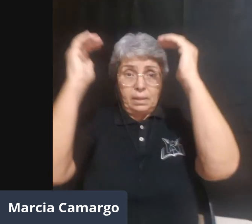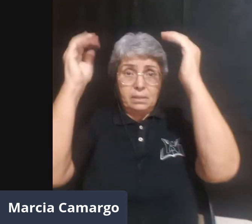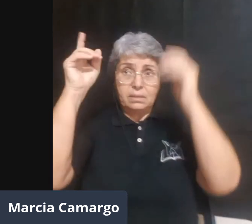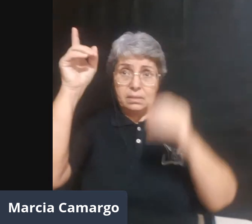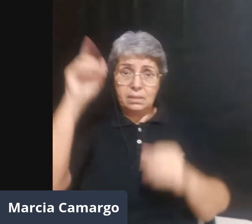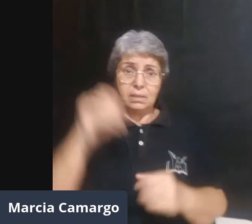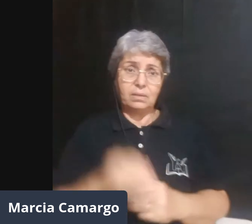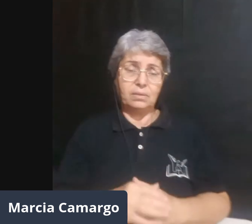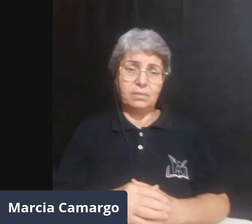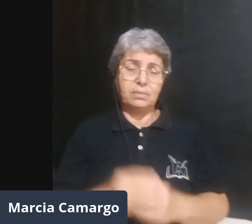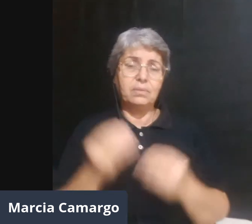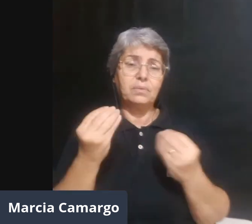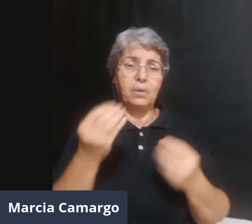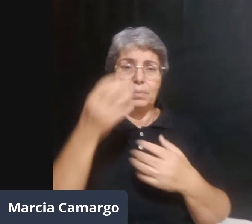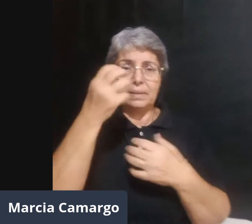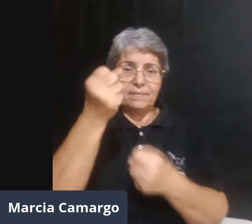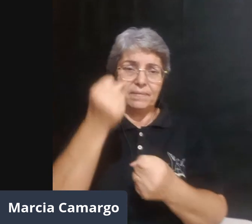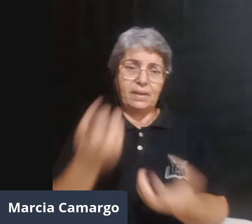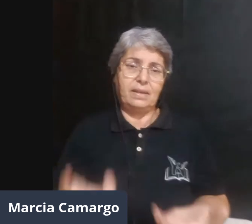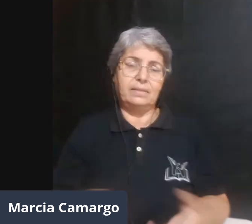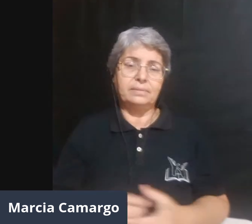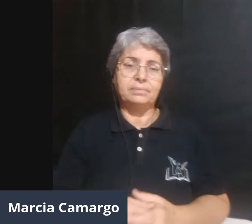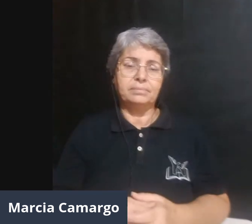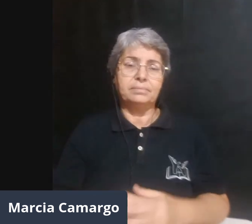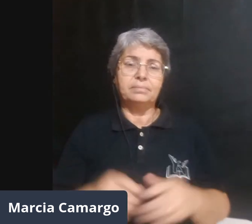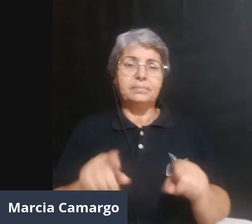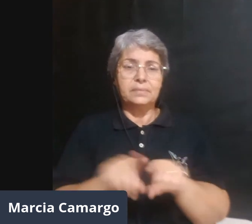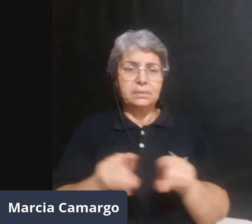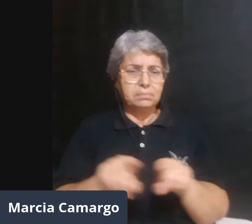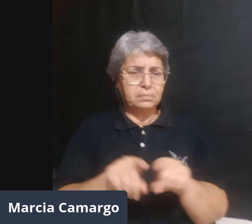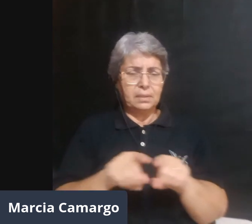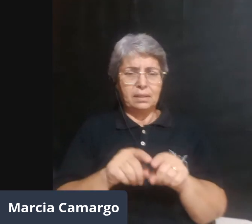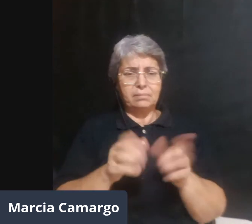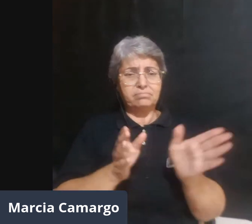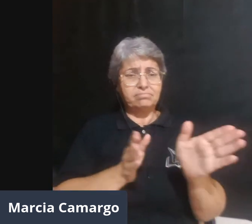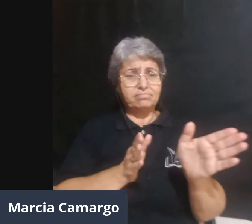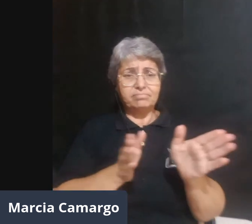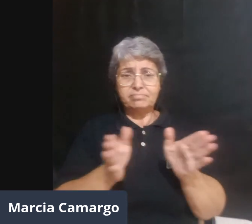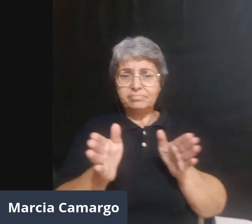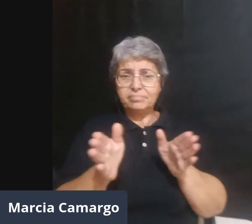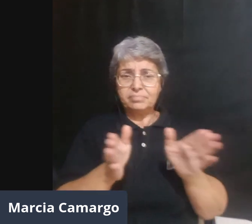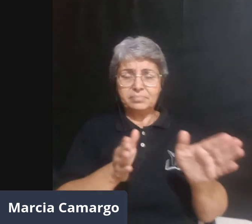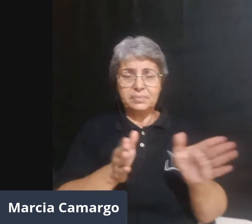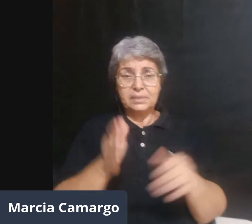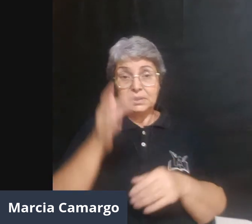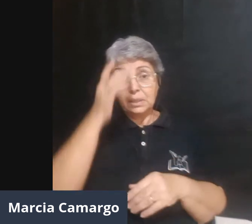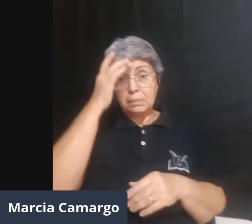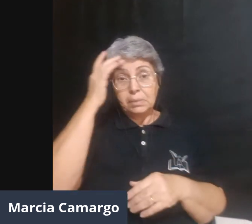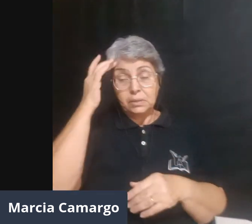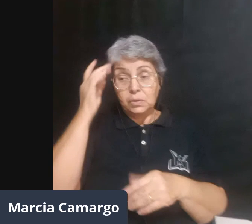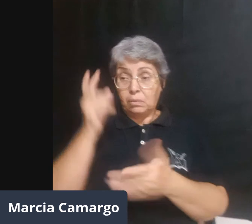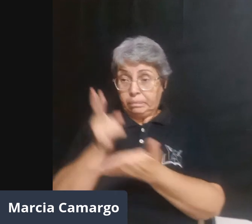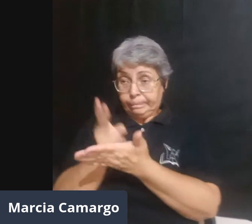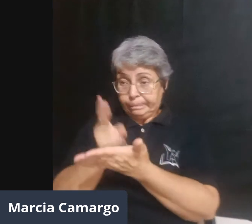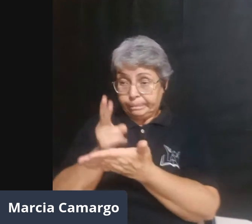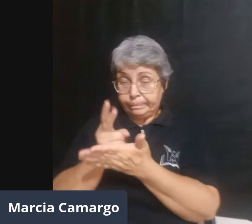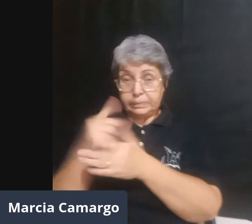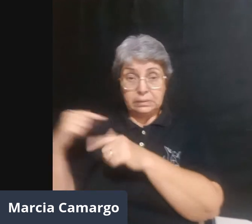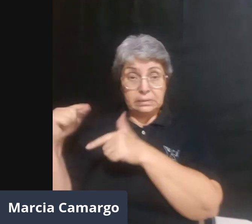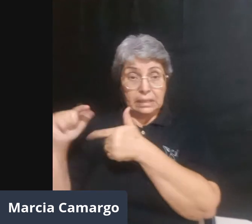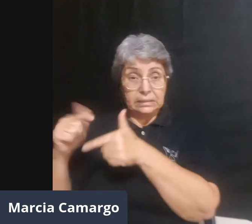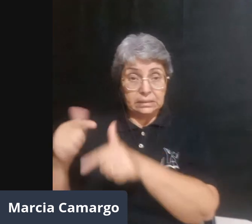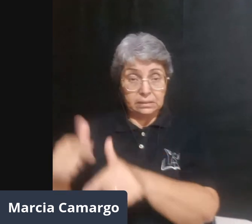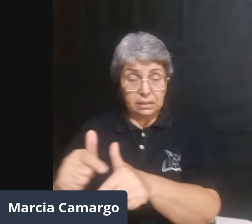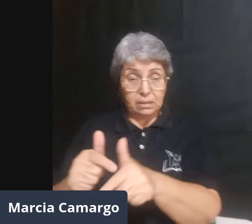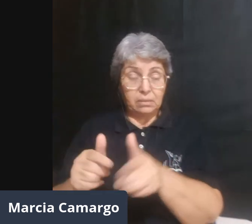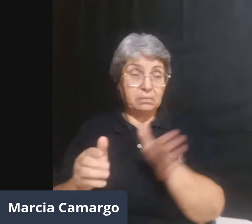E isso pode dar-se tanto na ala conservadora quanto na ala liberal da igreja. Na ala